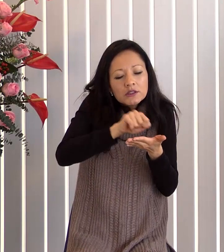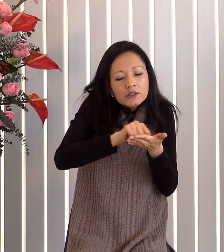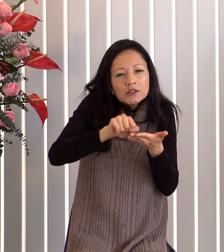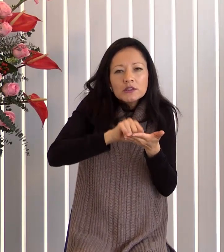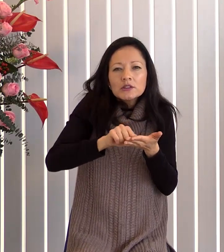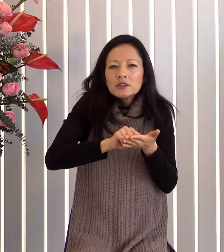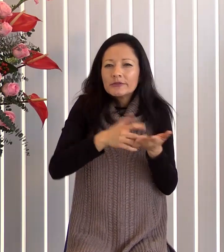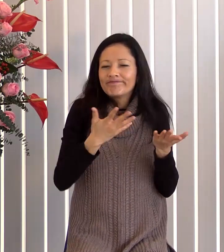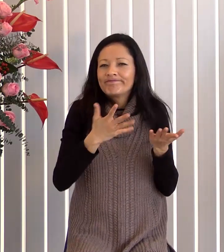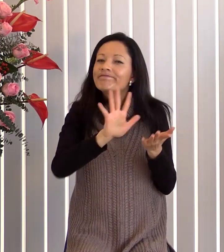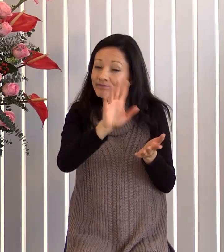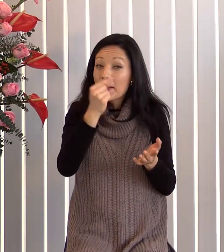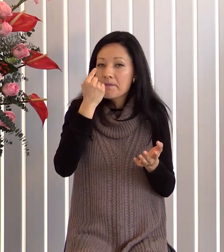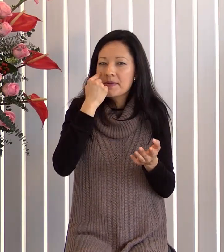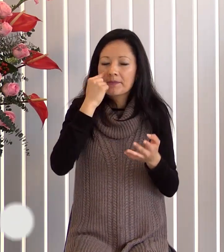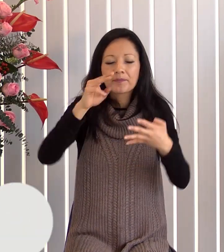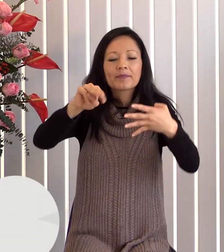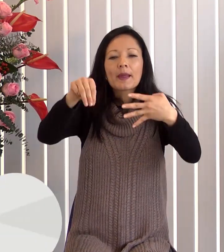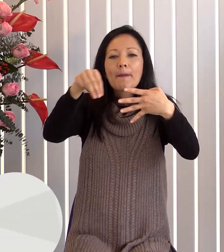equivocaron? Vamos a Mateo,